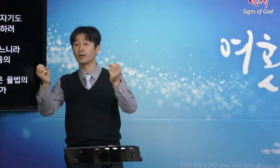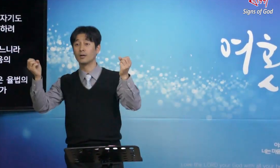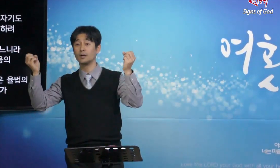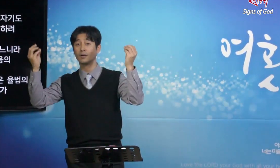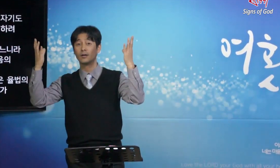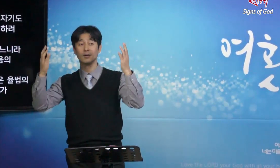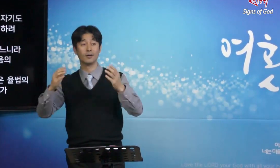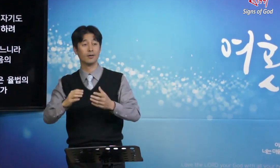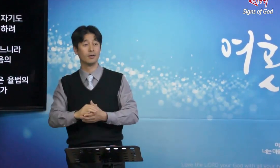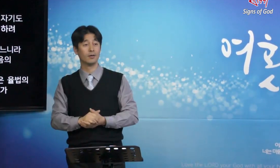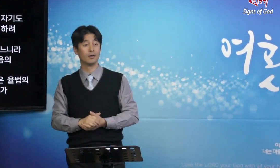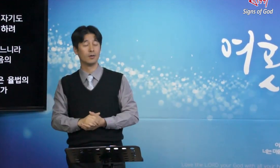할렐루야.